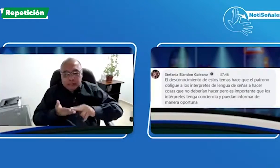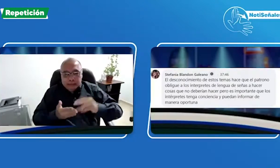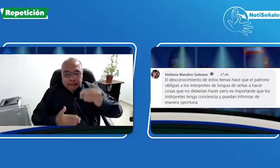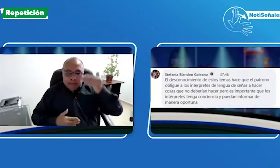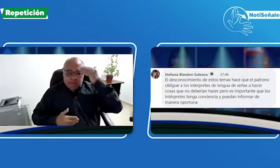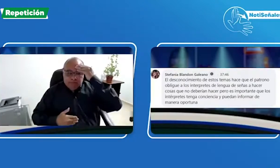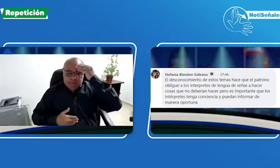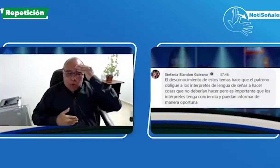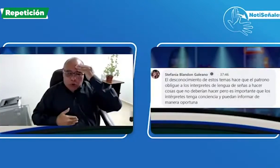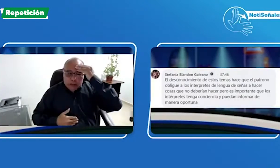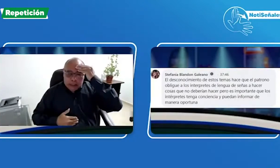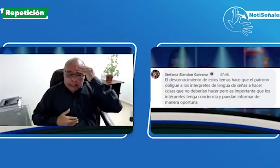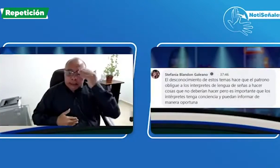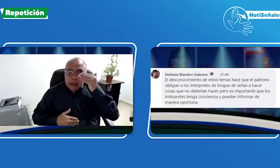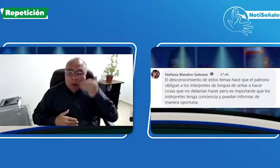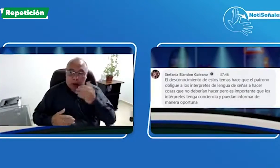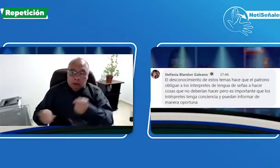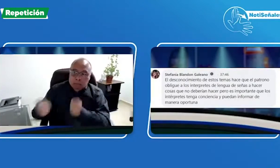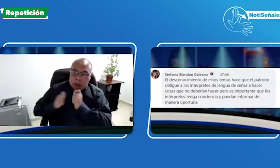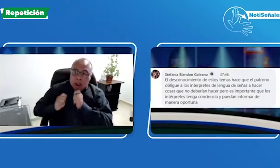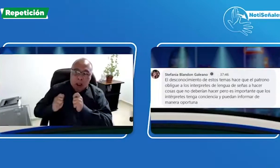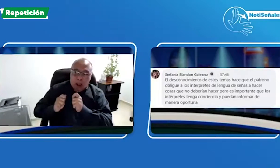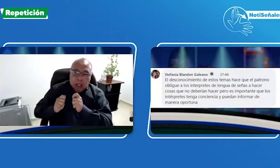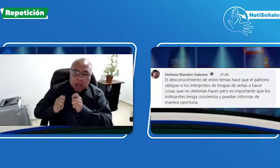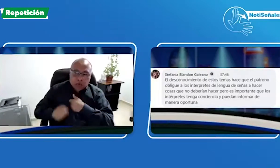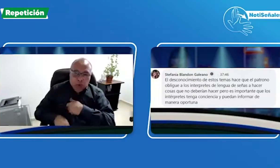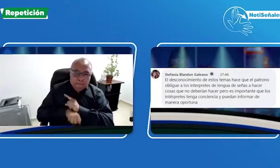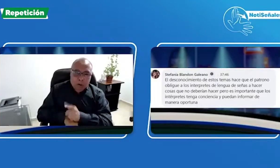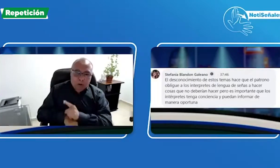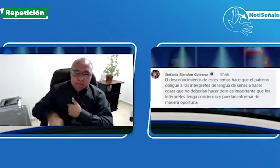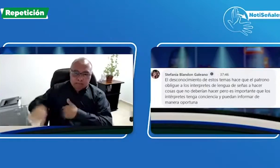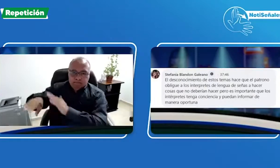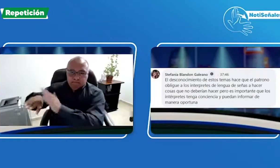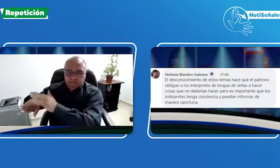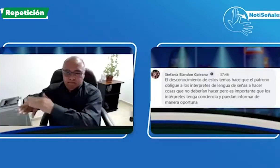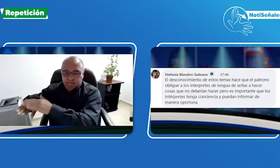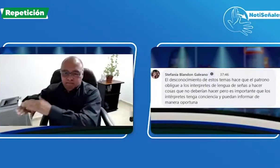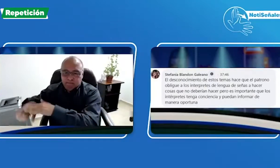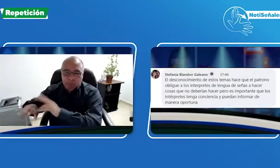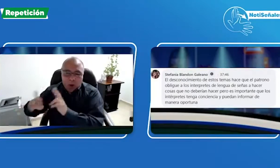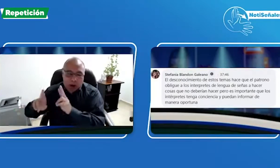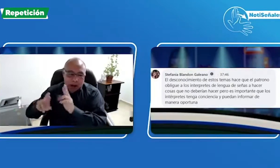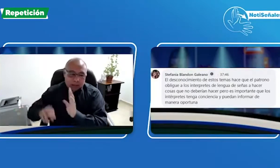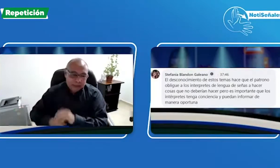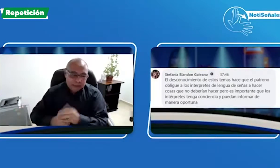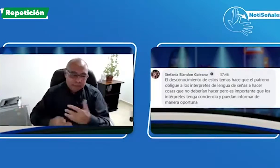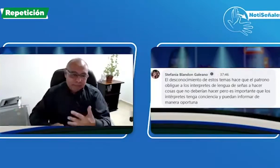Que no Les competen Muchos de los Intérpretes Tienen Conciencia De esta Situación